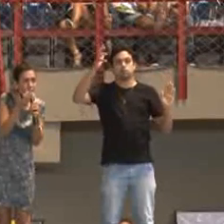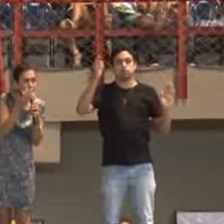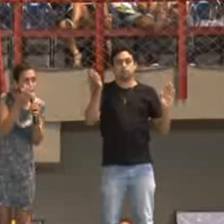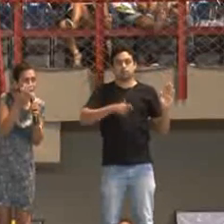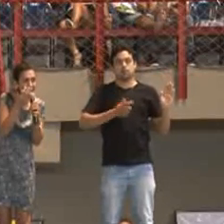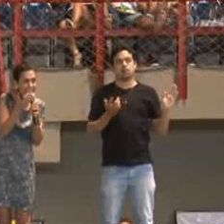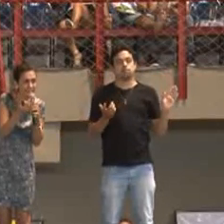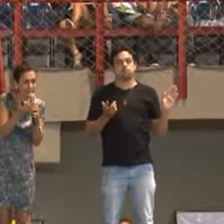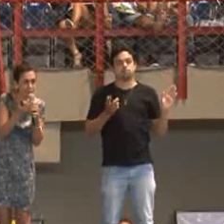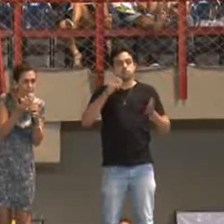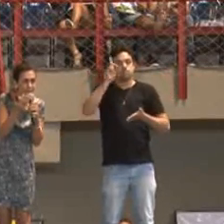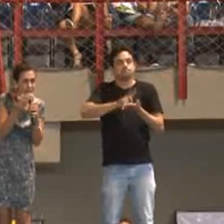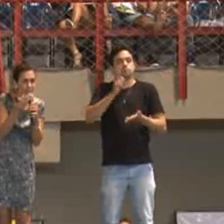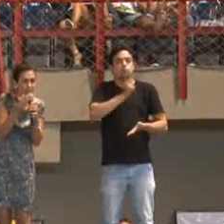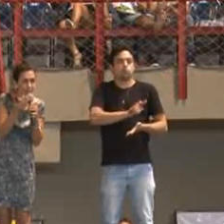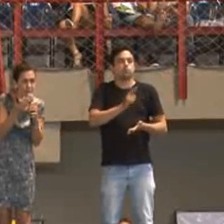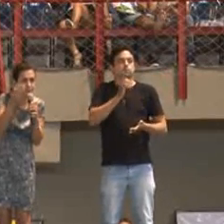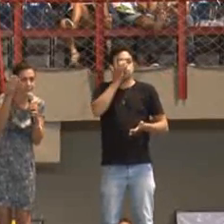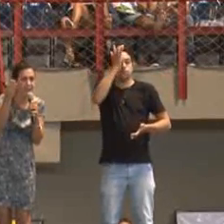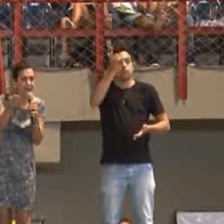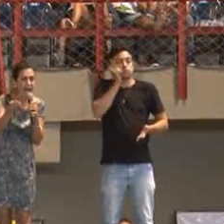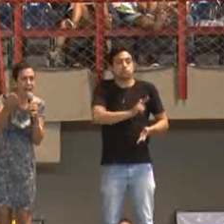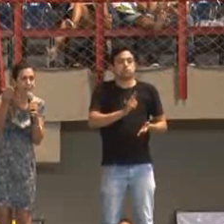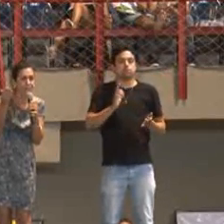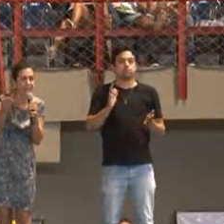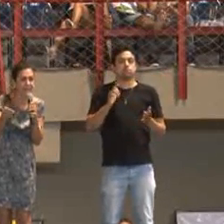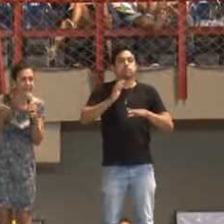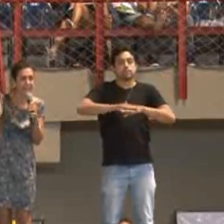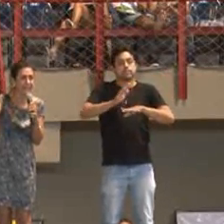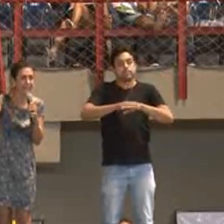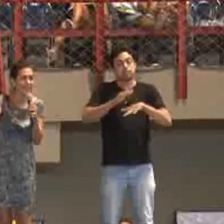passíveis de concreção. O que quer dizer isso?